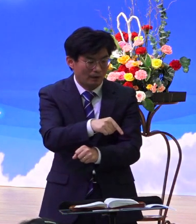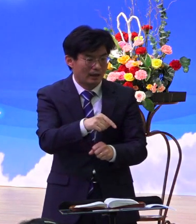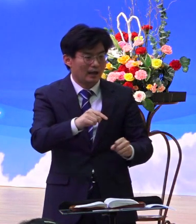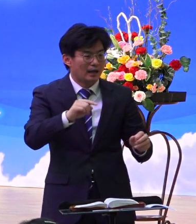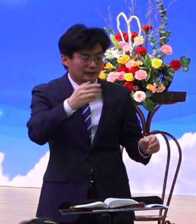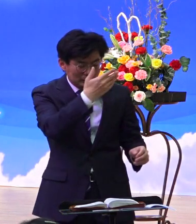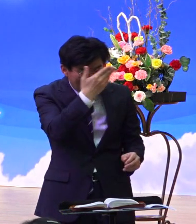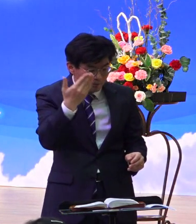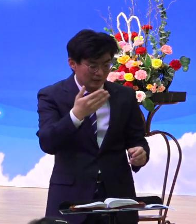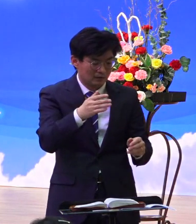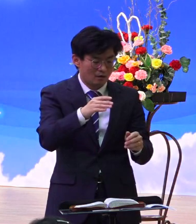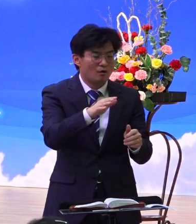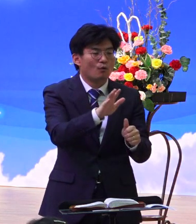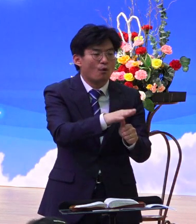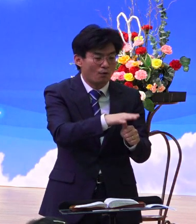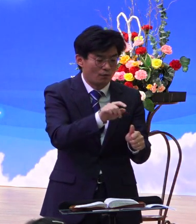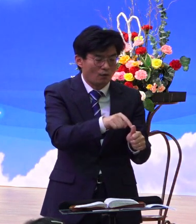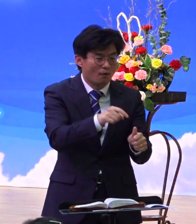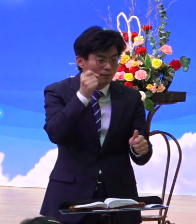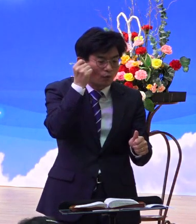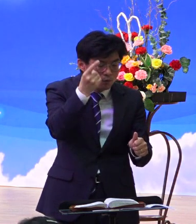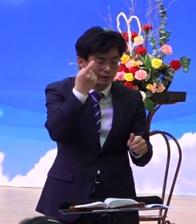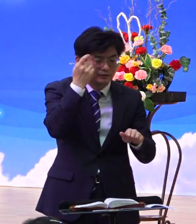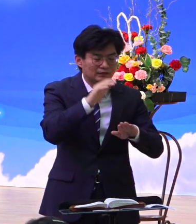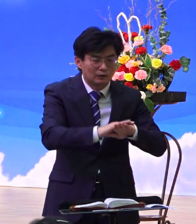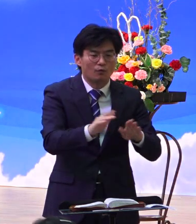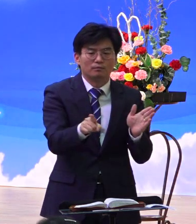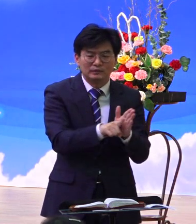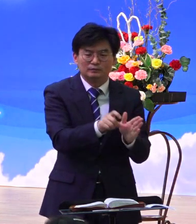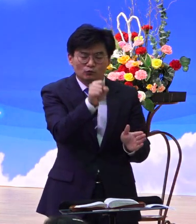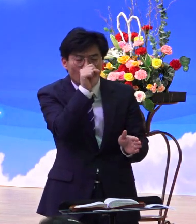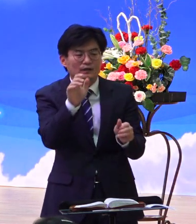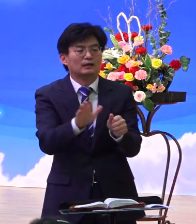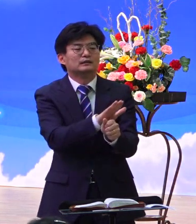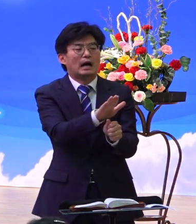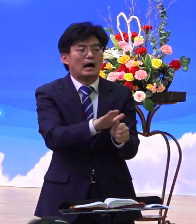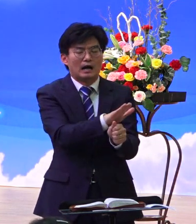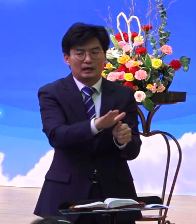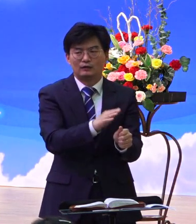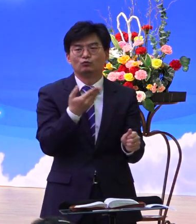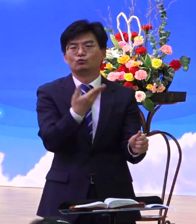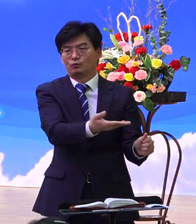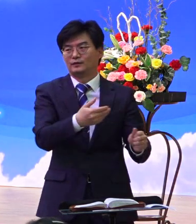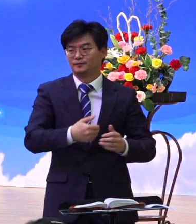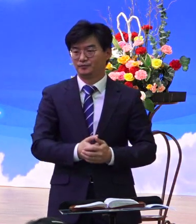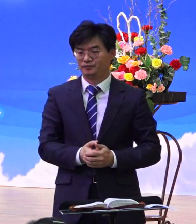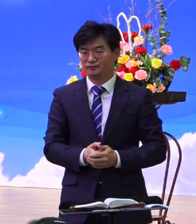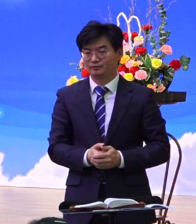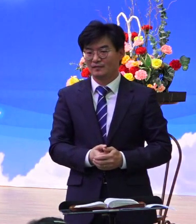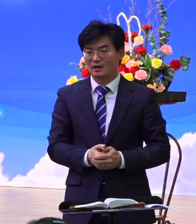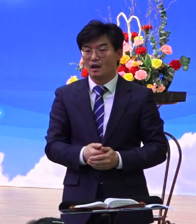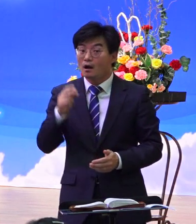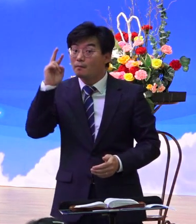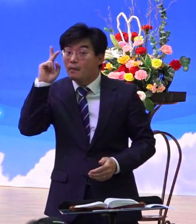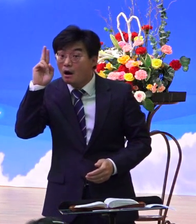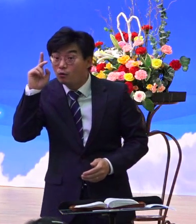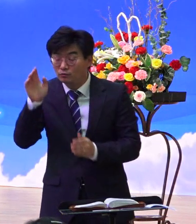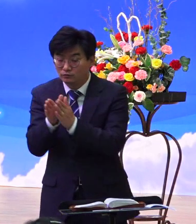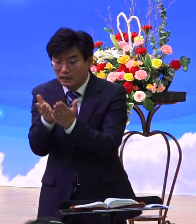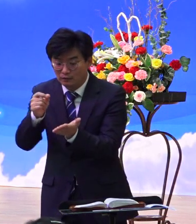가지 호칭으로 바울이 디모데에 대해서 이야기했는데, 빌립보서에 보면 나와 함께 복음을